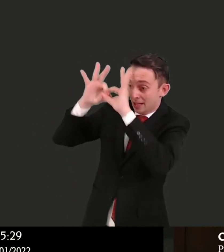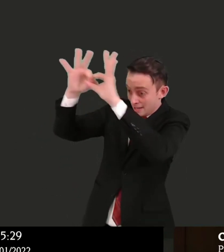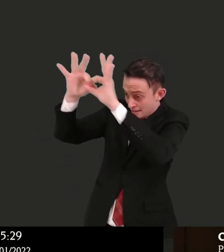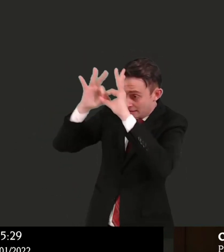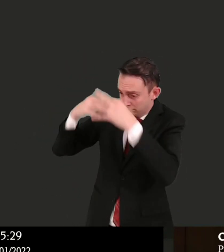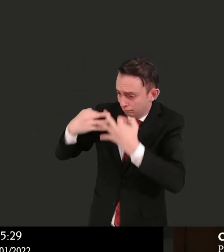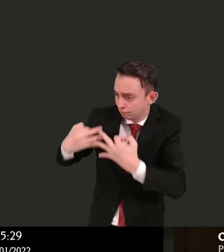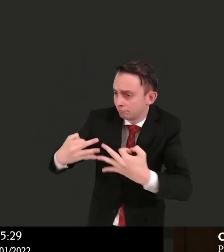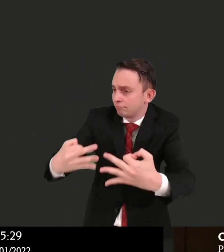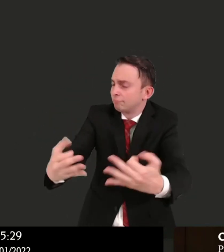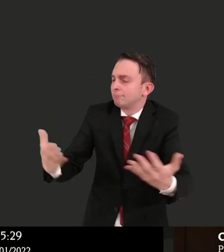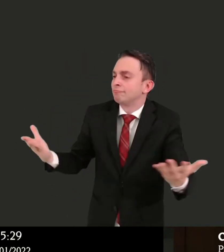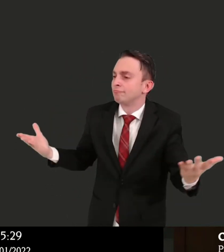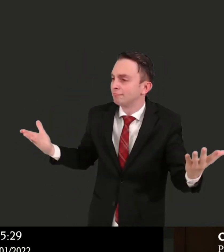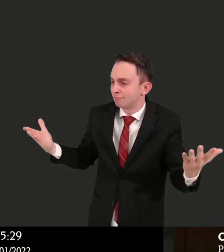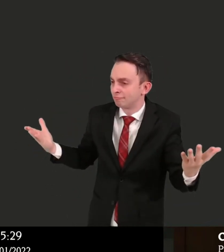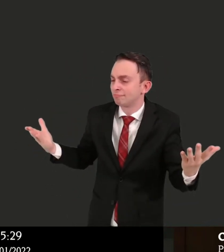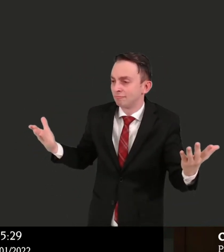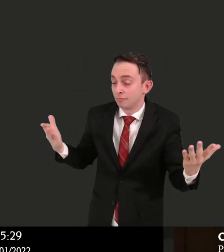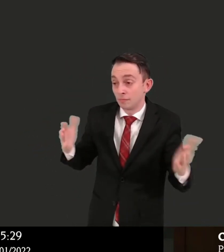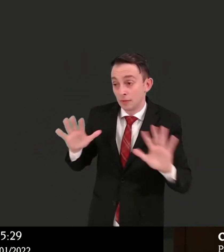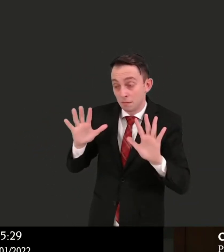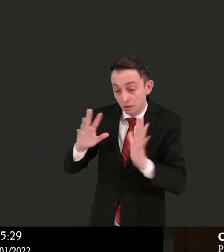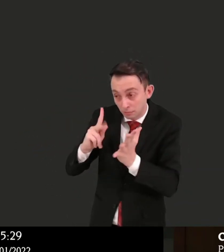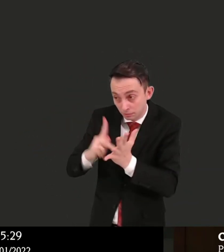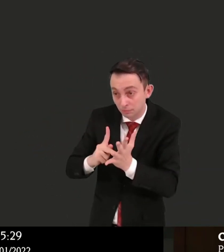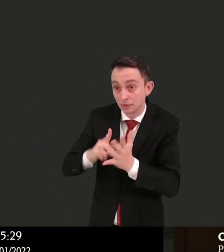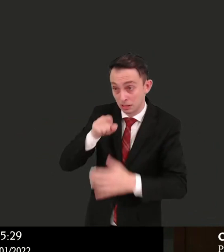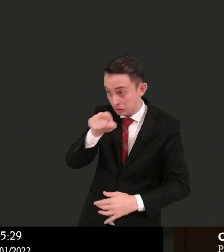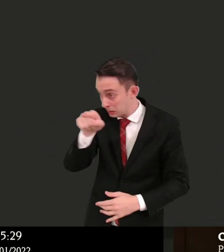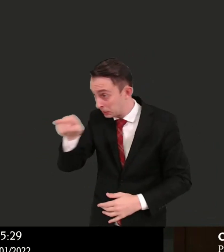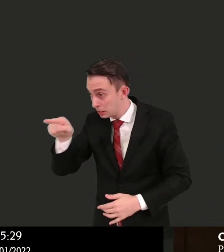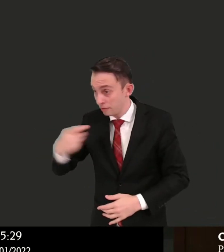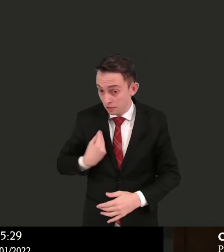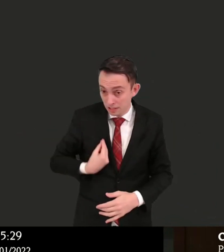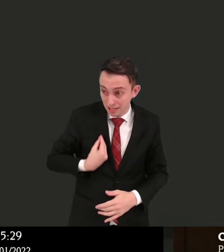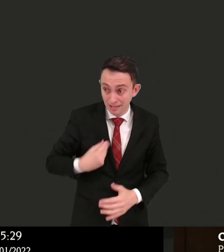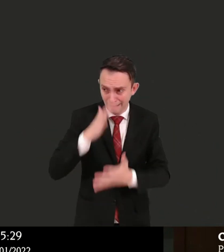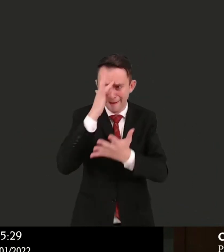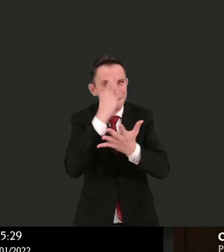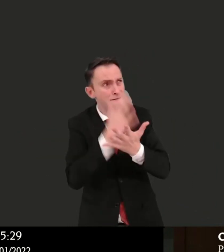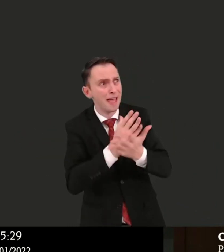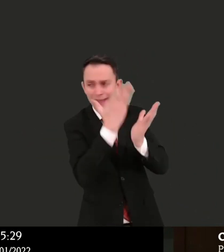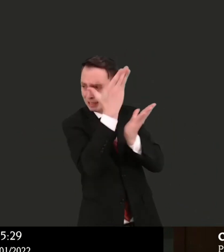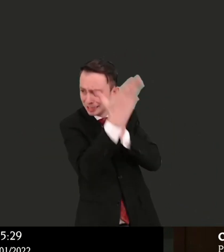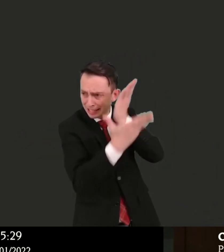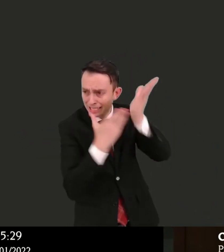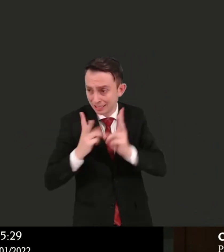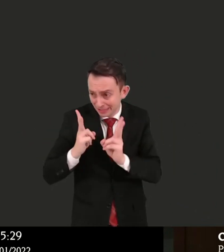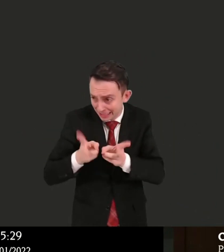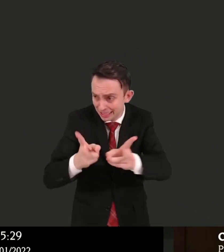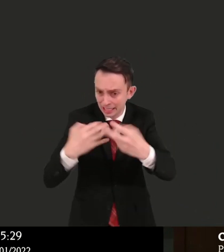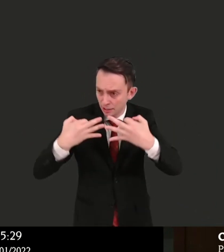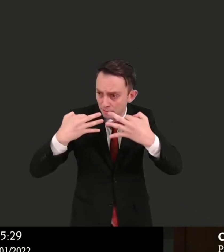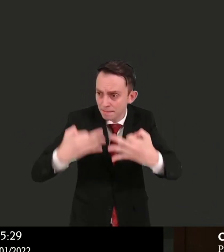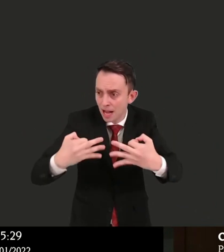e inculpáveis, se, na verdade, permanecerdes fundados e firmes na fé, e não vos